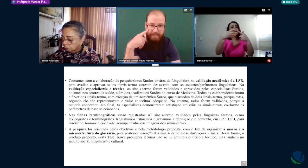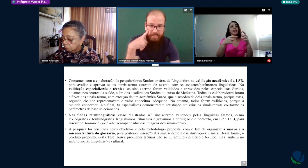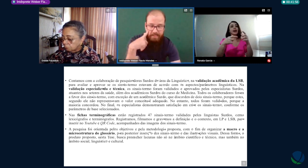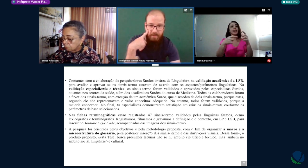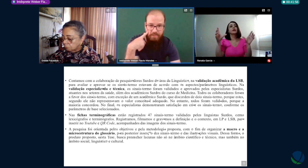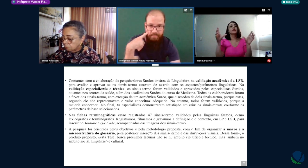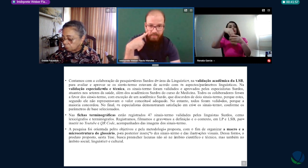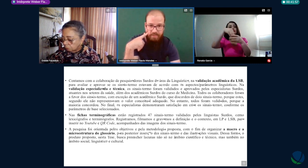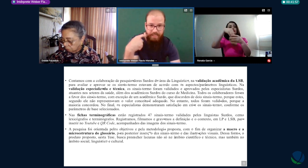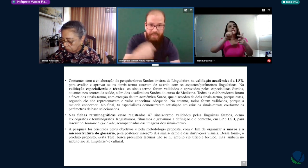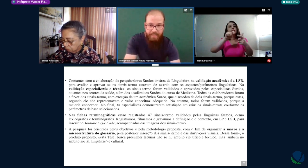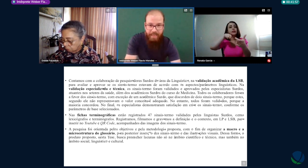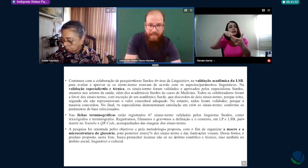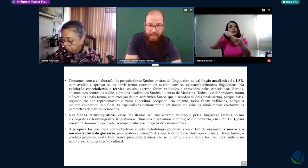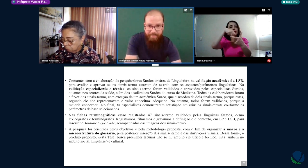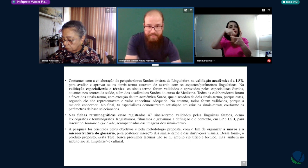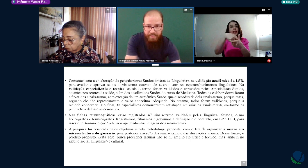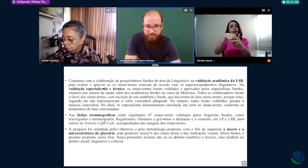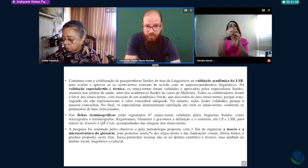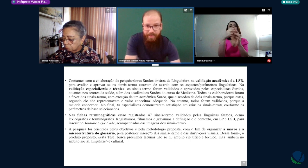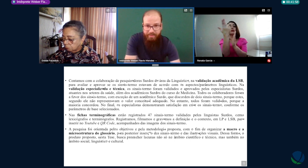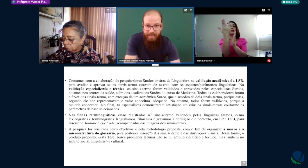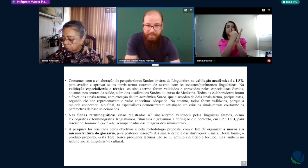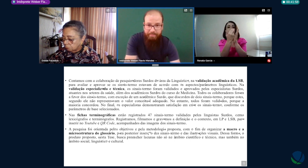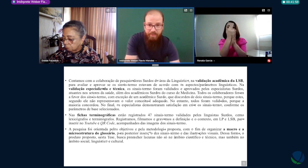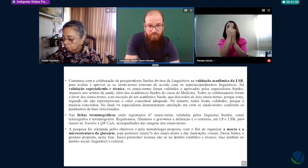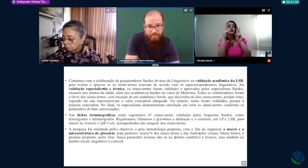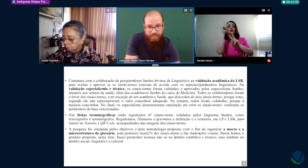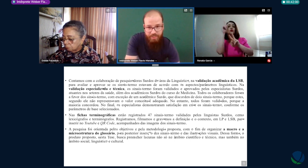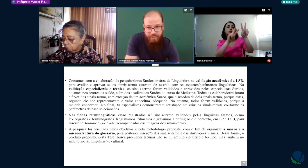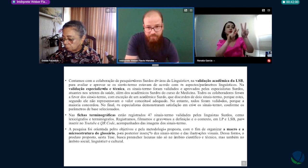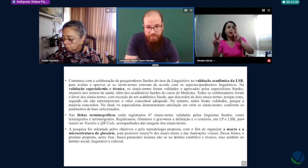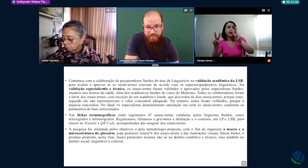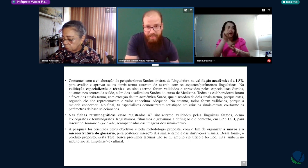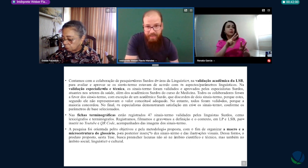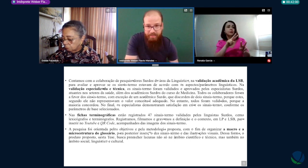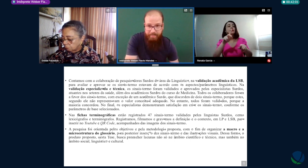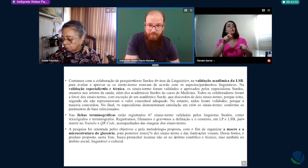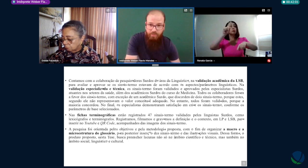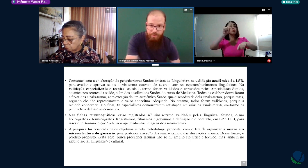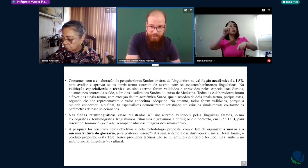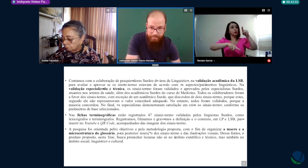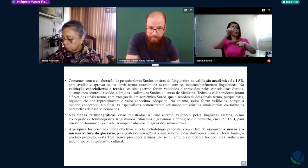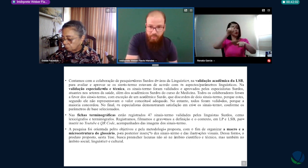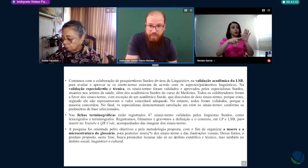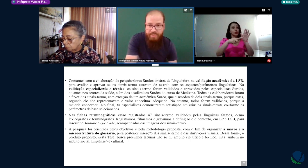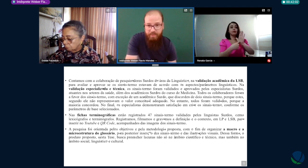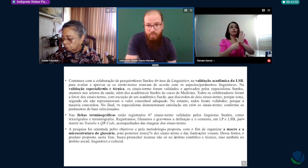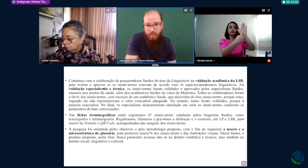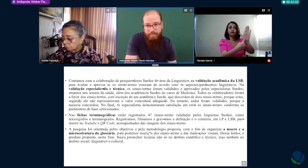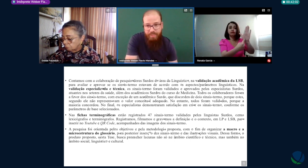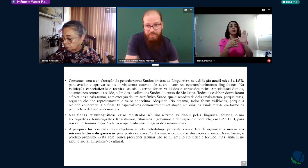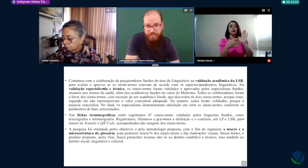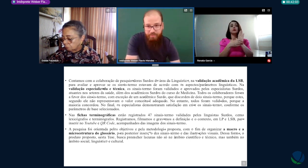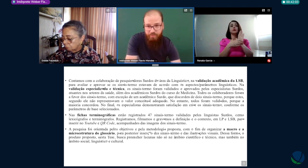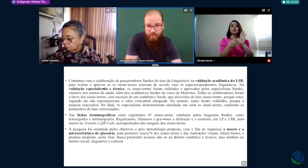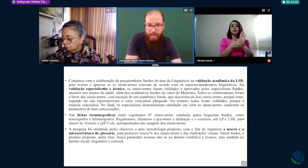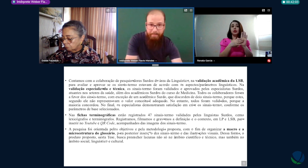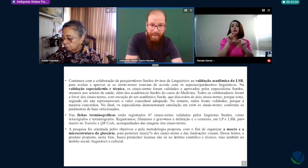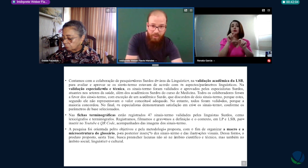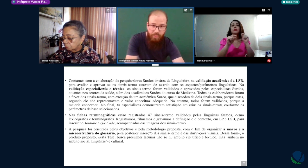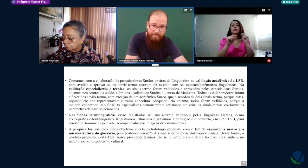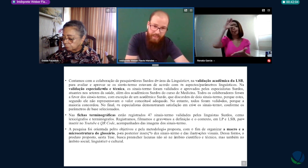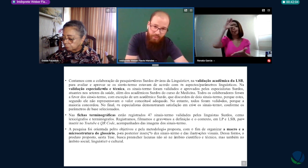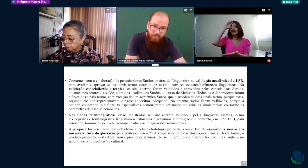na minha apresentação, mostrei para vocês. A pesquisa foi orientada pelos objetivos da de metodologia proposta, com o